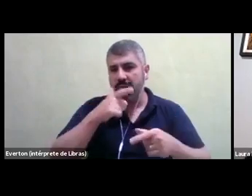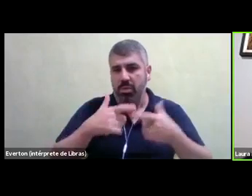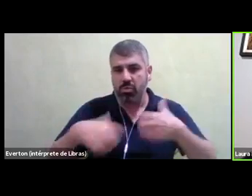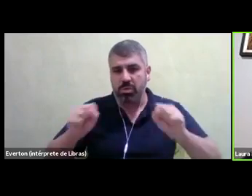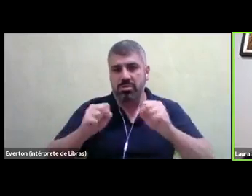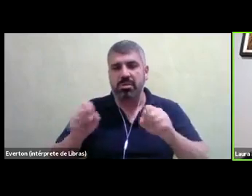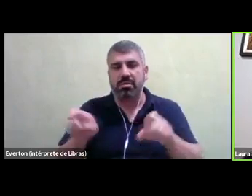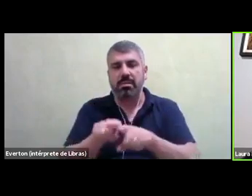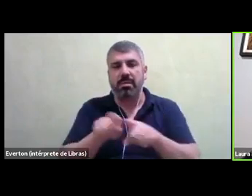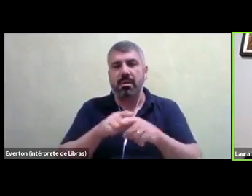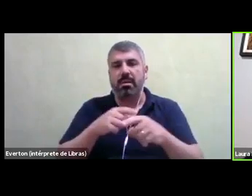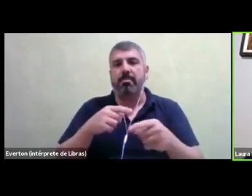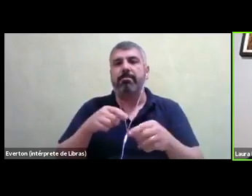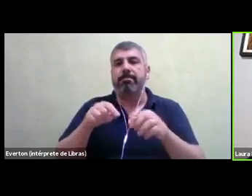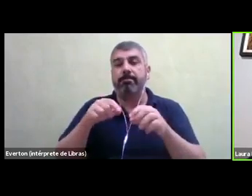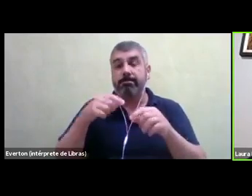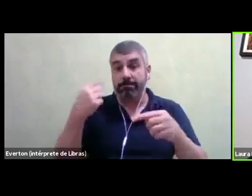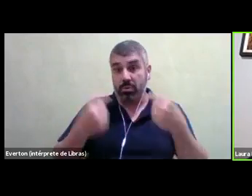educacionais, né.